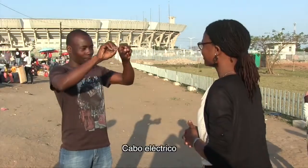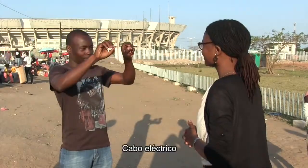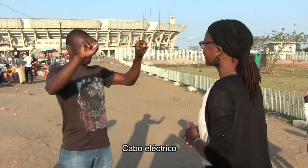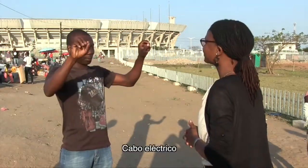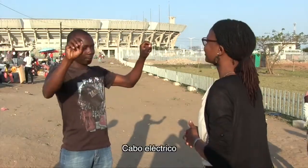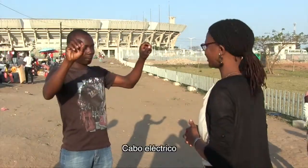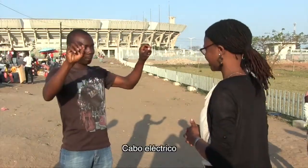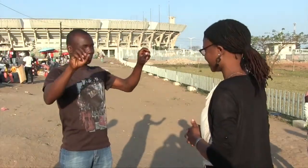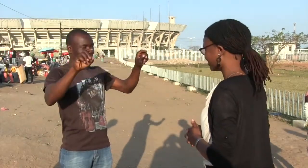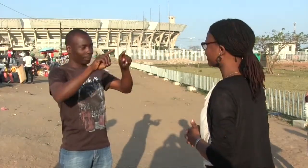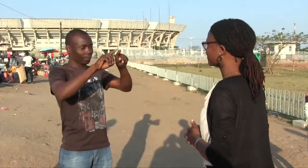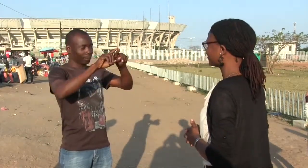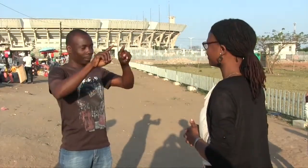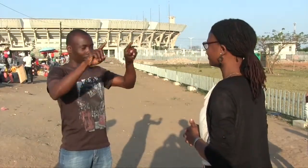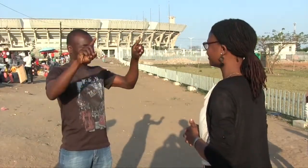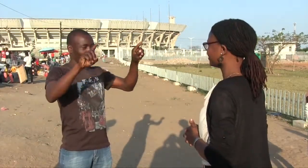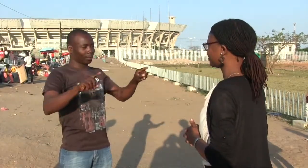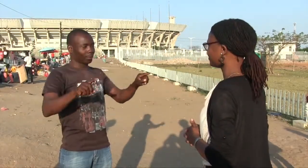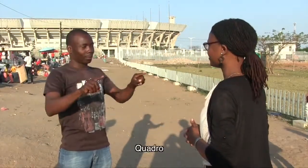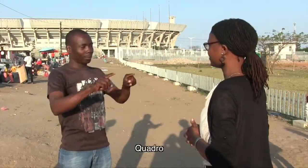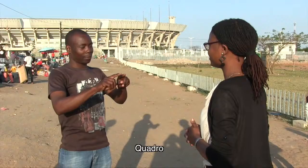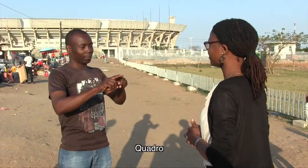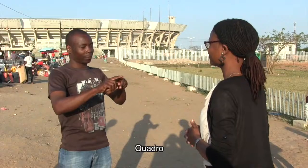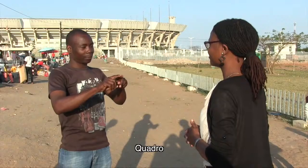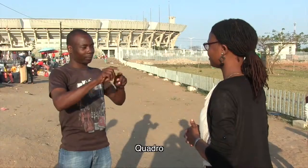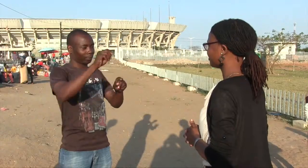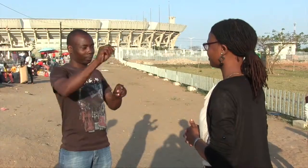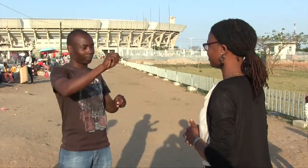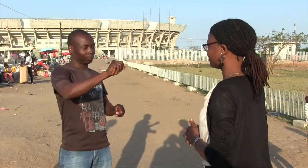cabo elétrico, quadro,